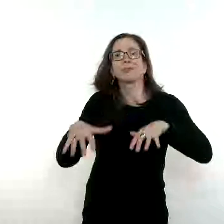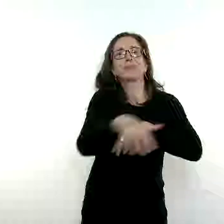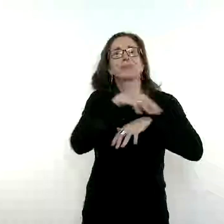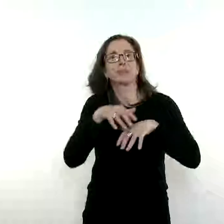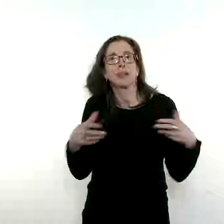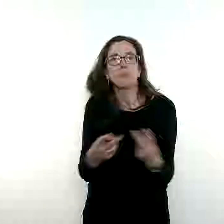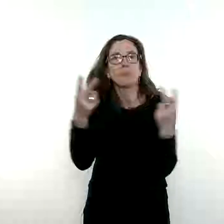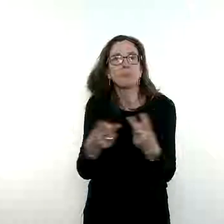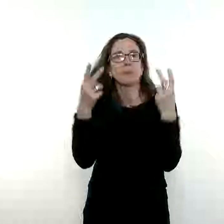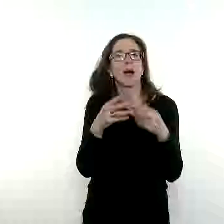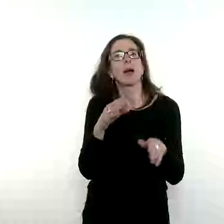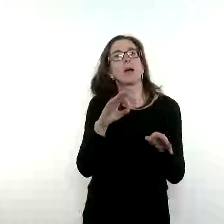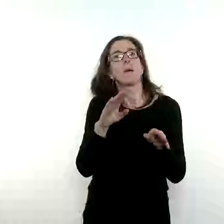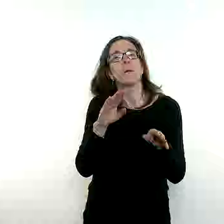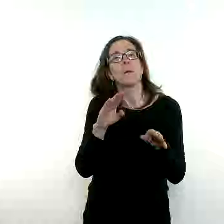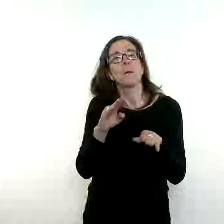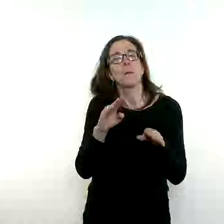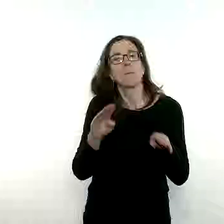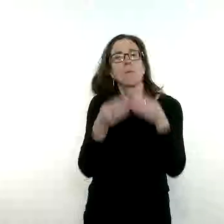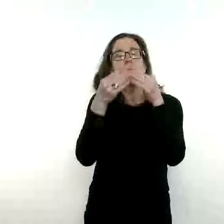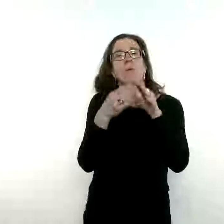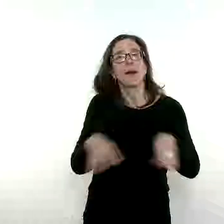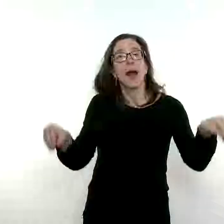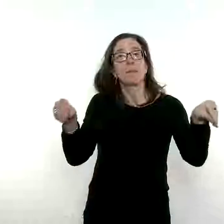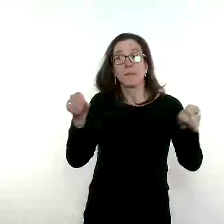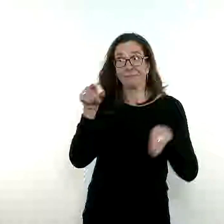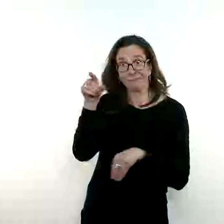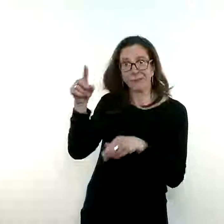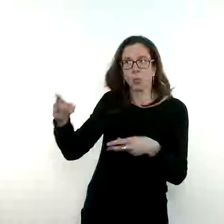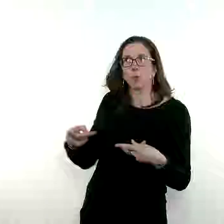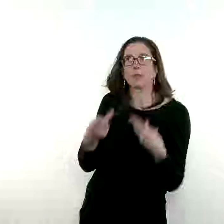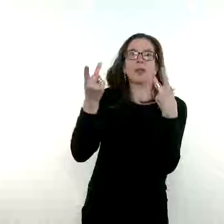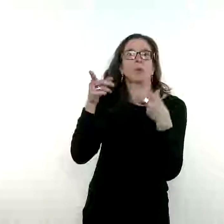Il s'agit là du dossier de demande d'autorisation environnementale.